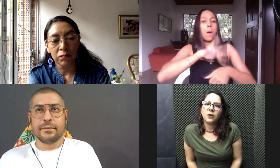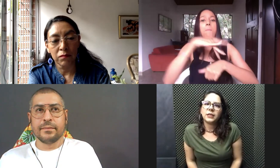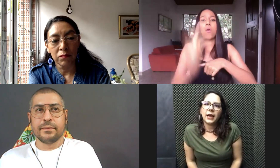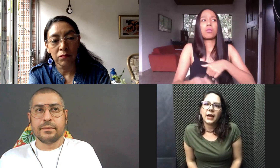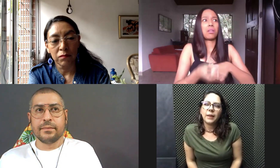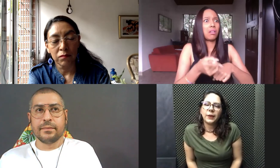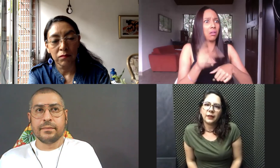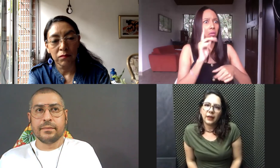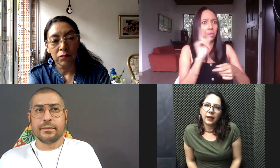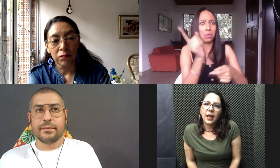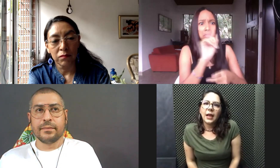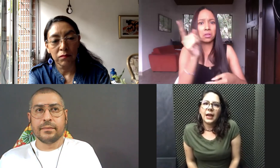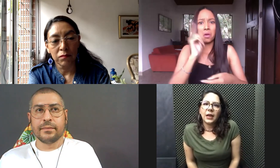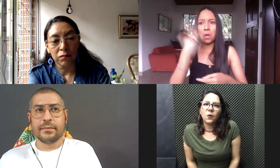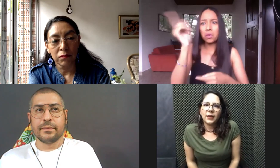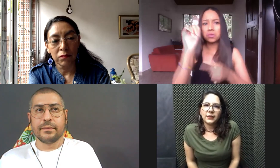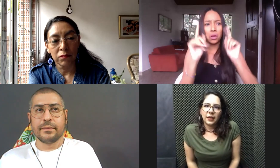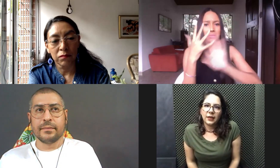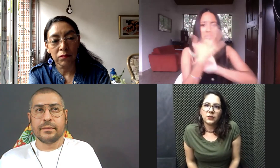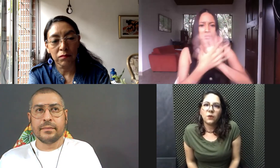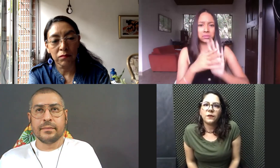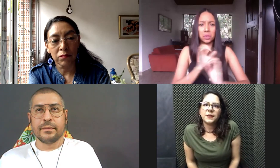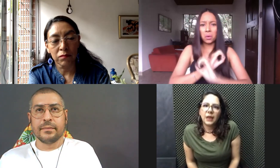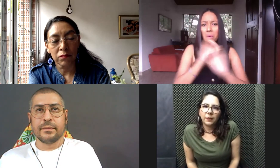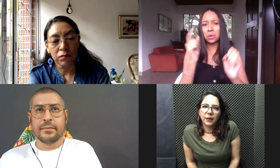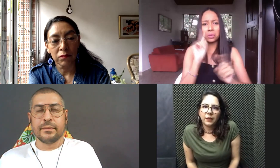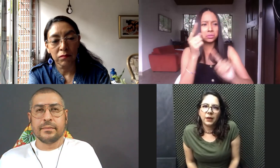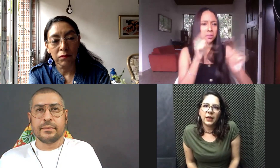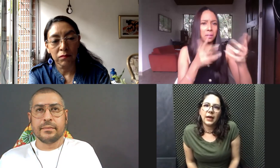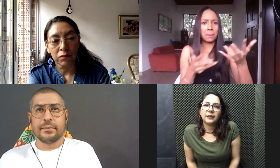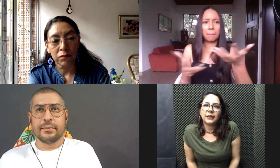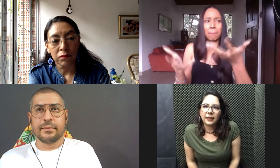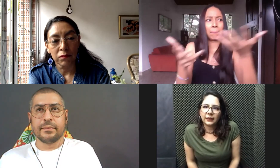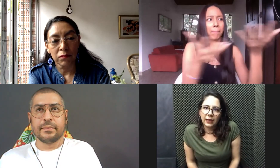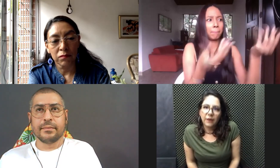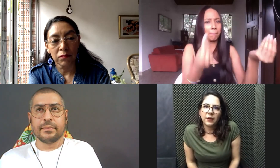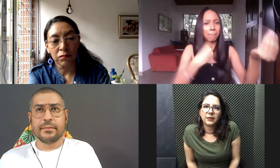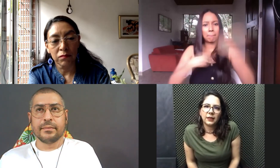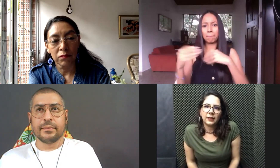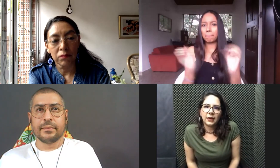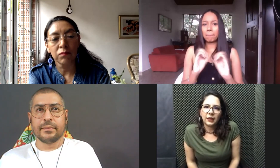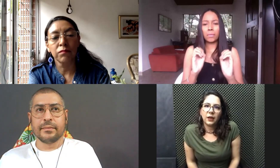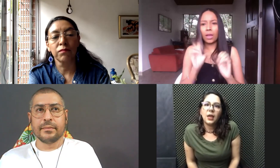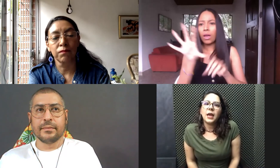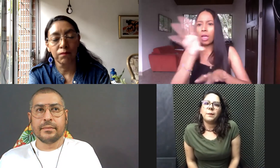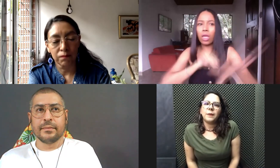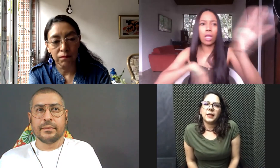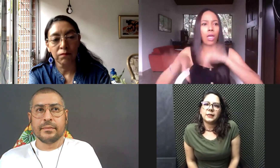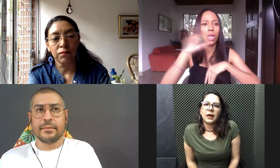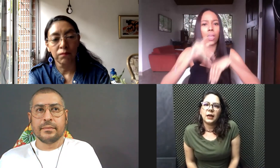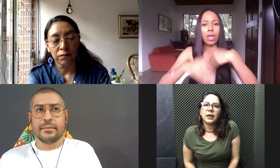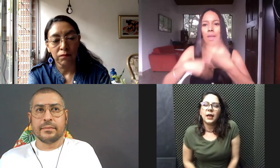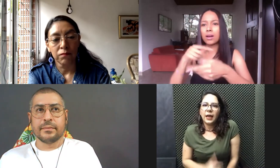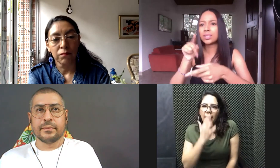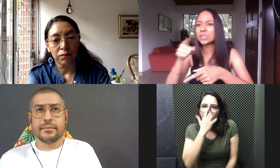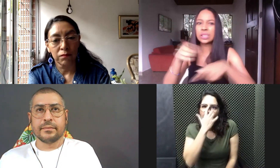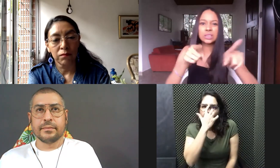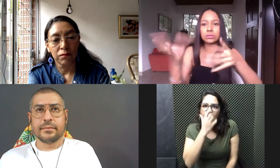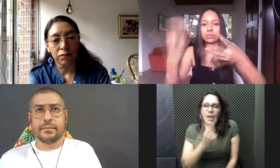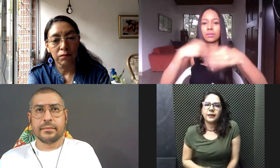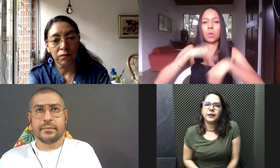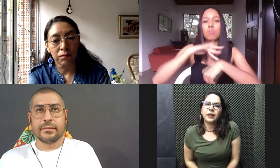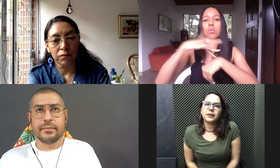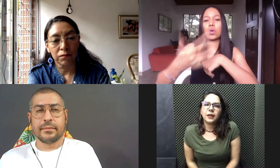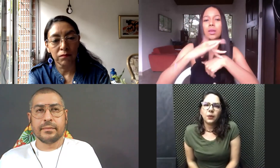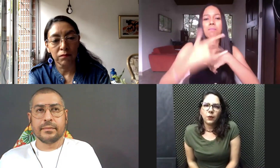ejemplo, llegan a aprender la lengua de señas oficialmente de manera tardía, bastante tarde, empiezan